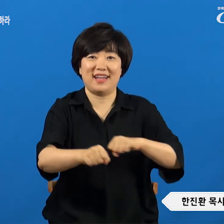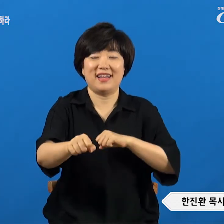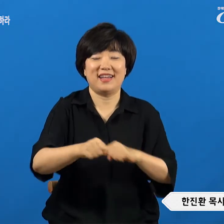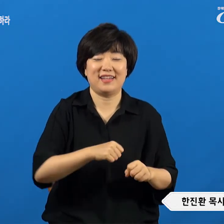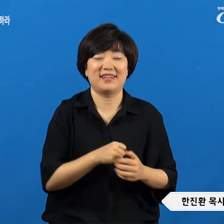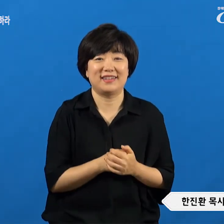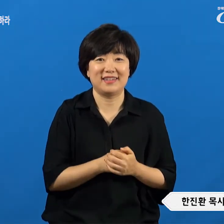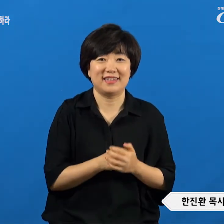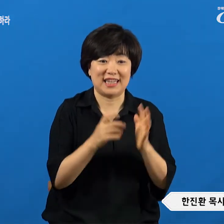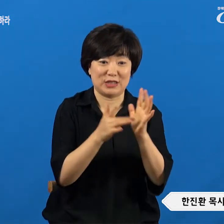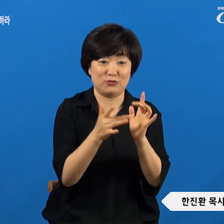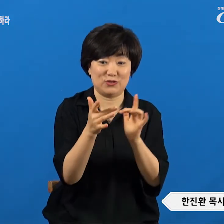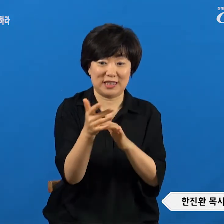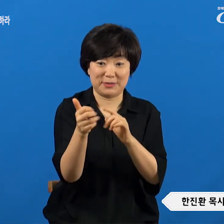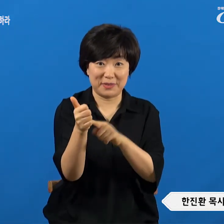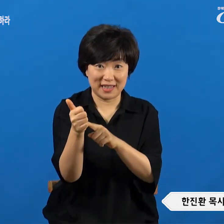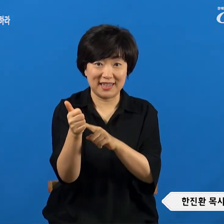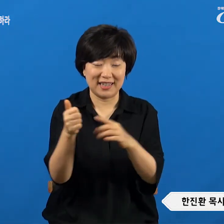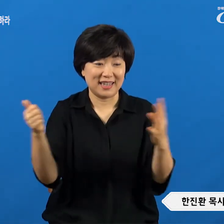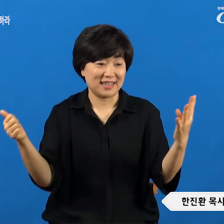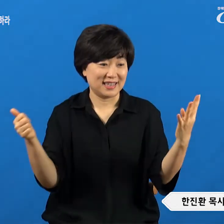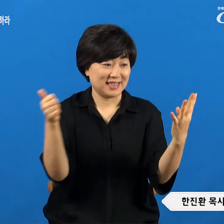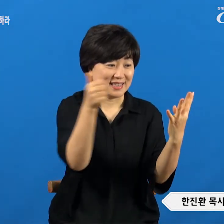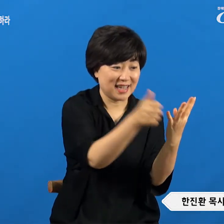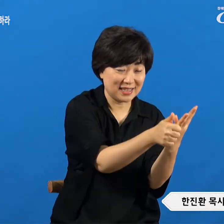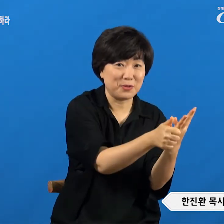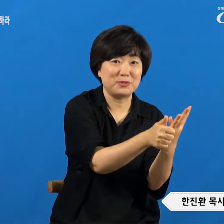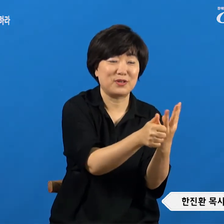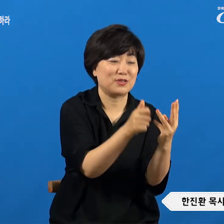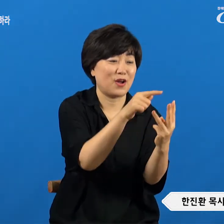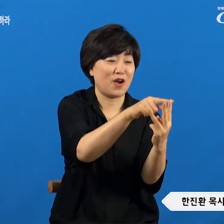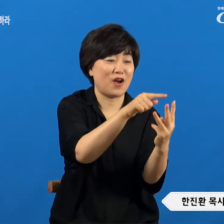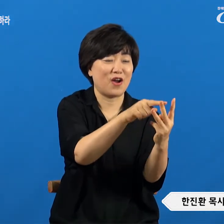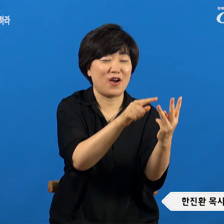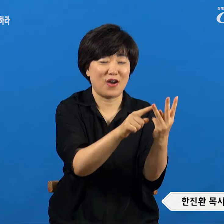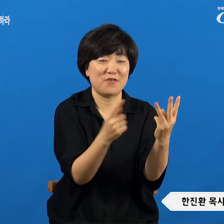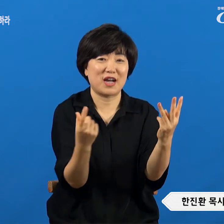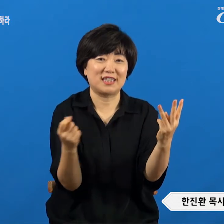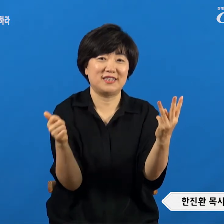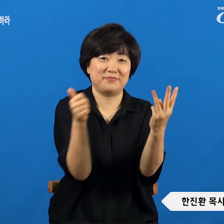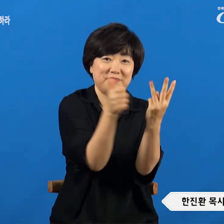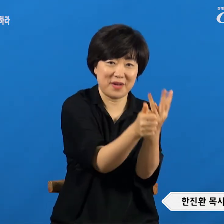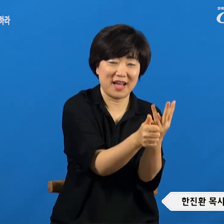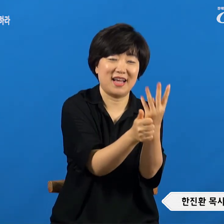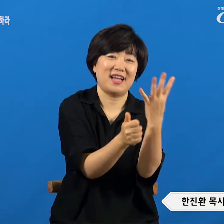예수님이 불 속에 찾아오셔서 사드락 메삭 아벳노고와 함께 계시는 것입니다.